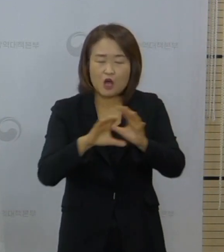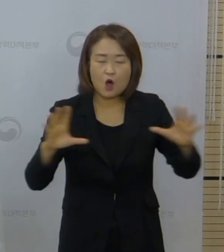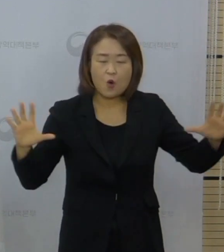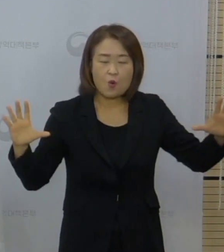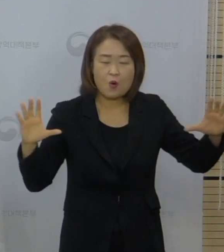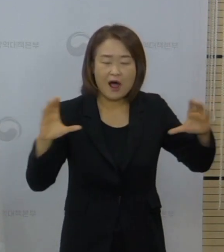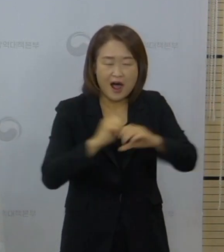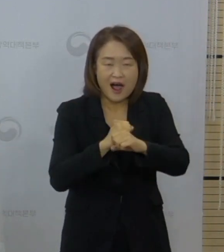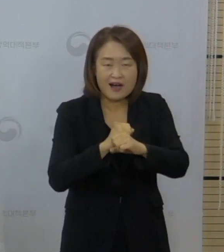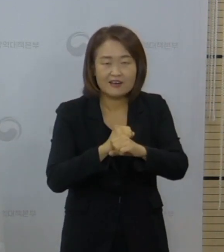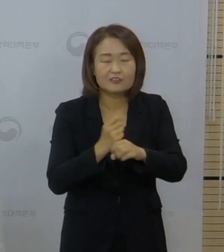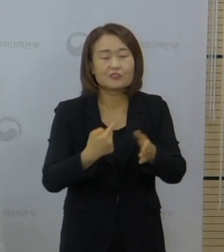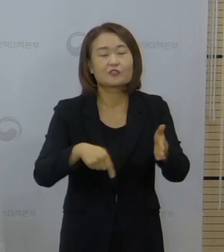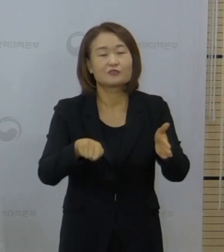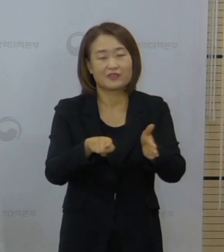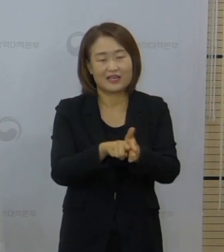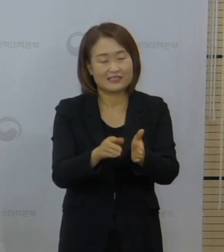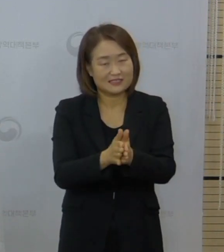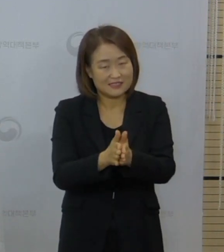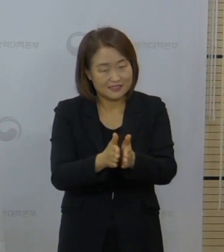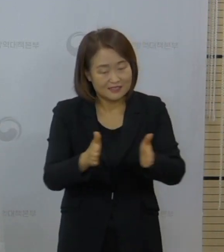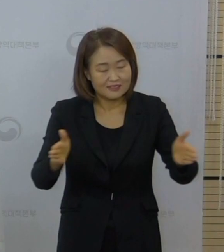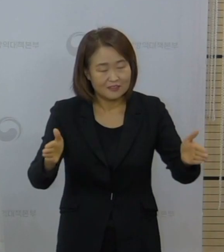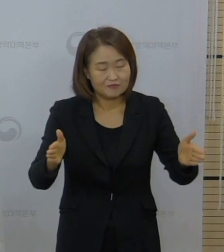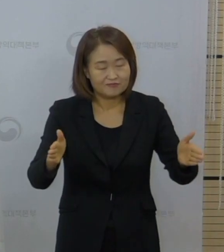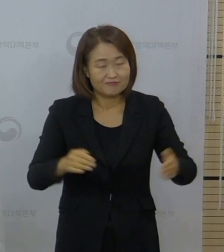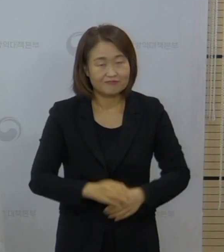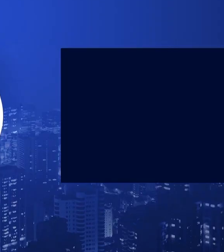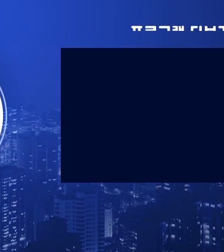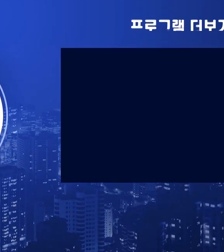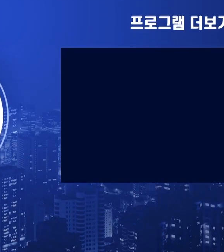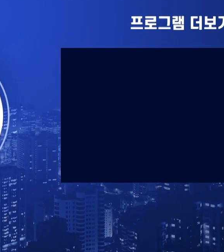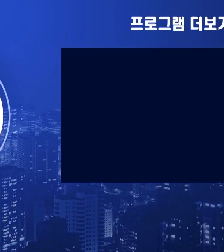더 내딛는 해가 되기 위해 노력하겠습니다.